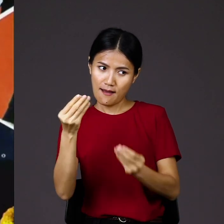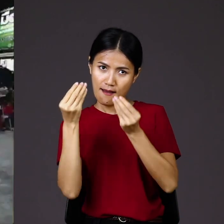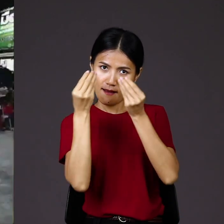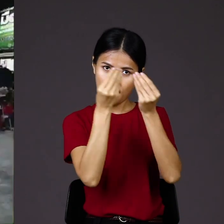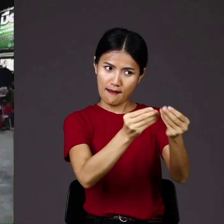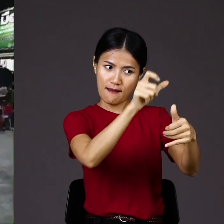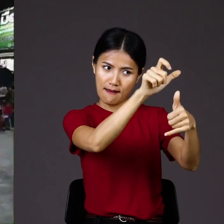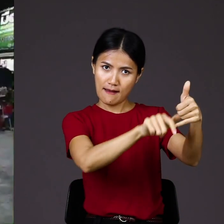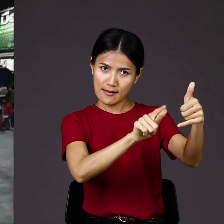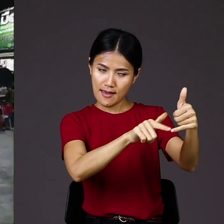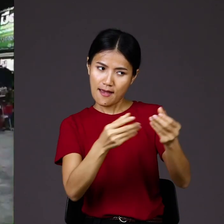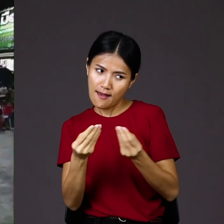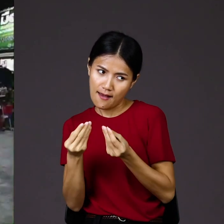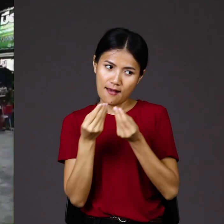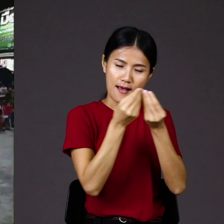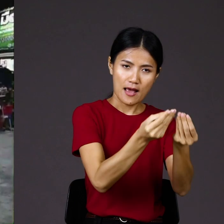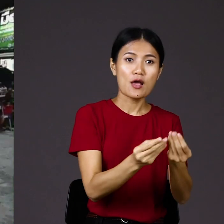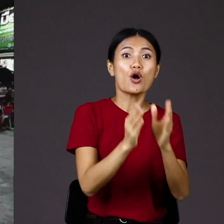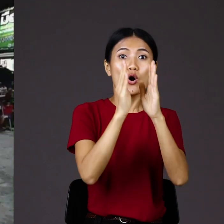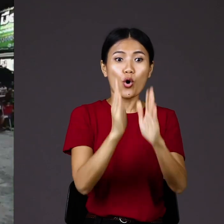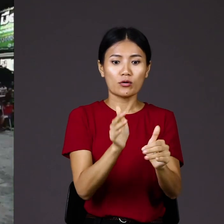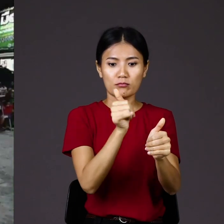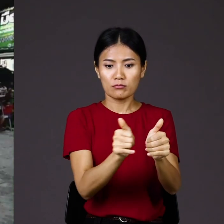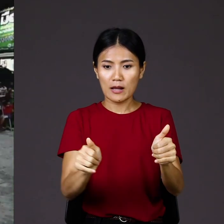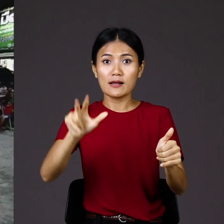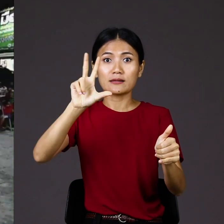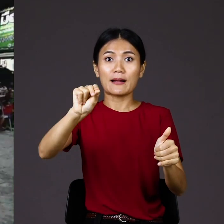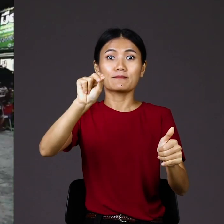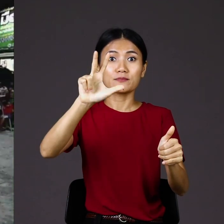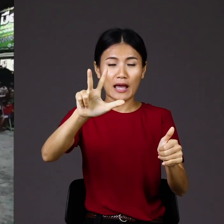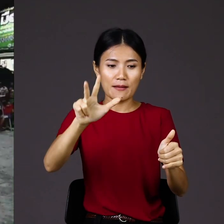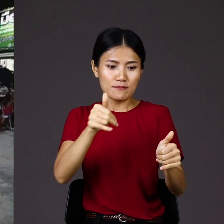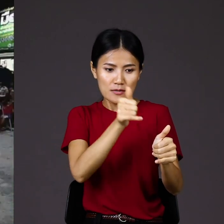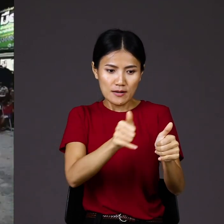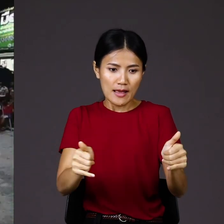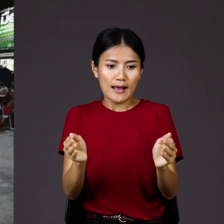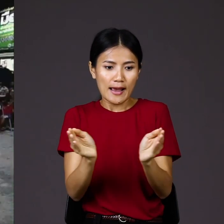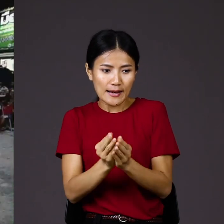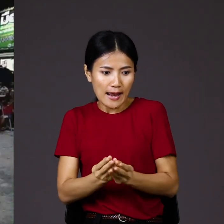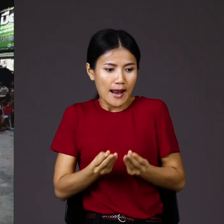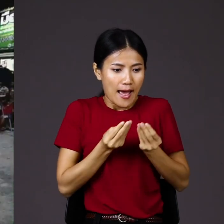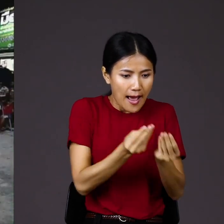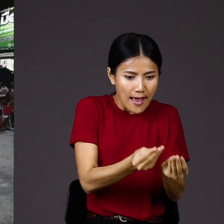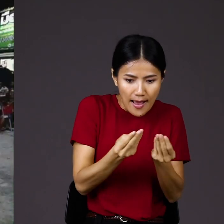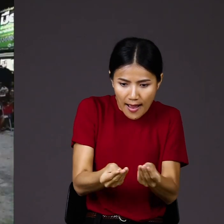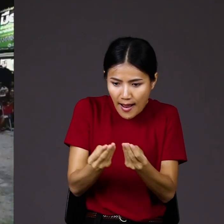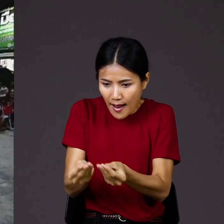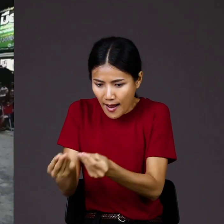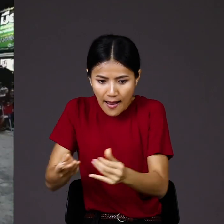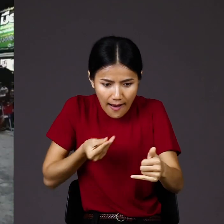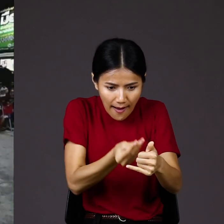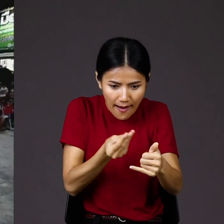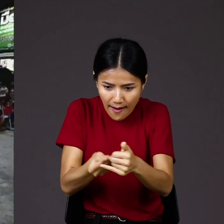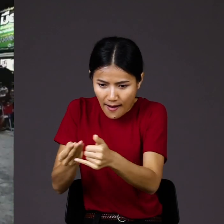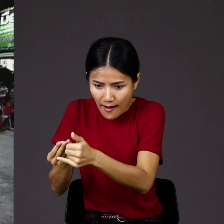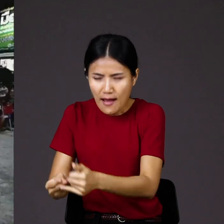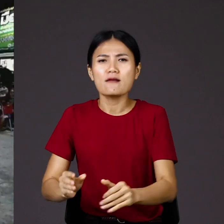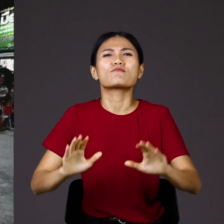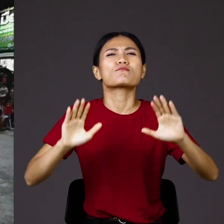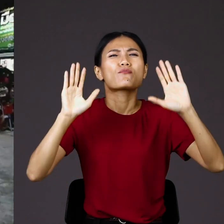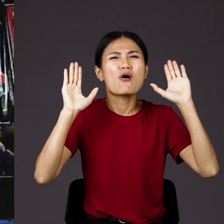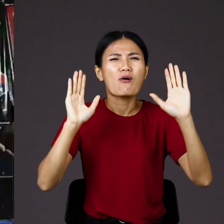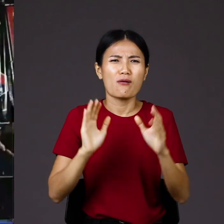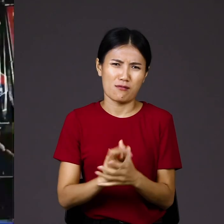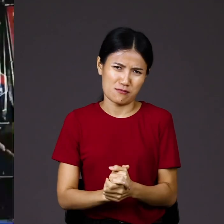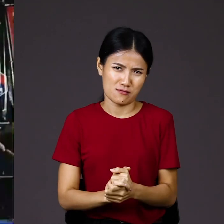จวรวุฒิเป็นนายกอบจกาผู้สมัครสจของเรา33เขต33คนให้เข้ามาอย่างคะแนนถล่มทล